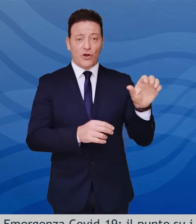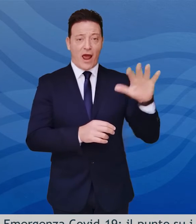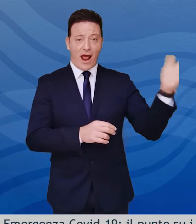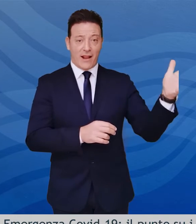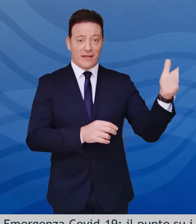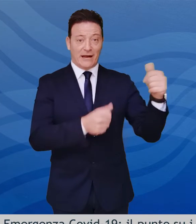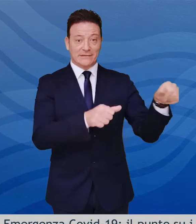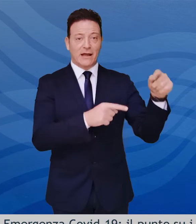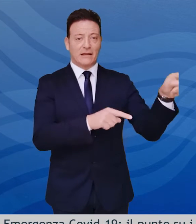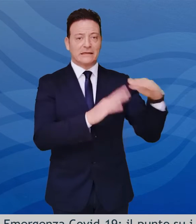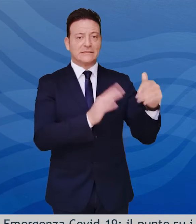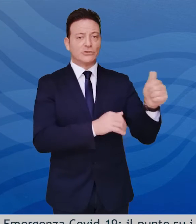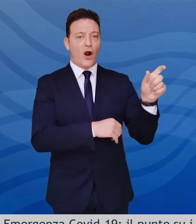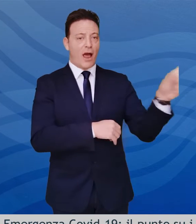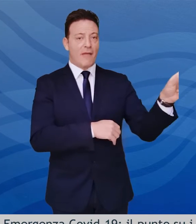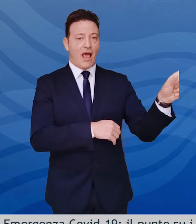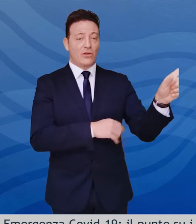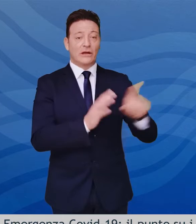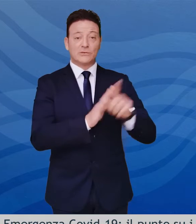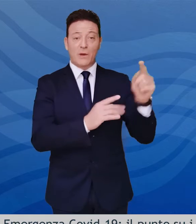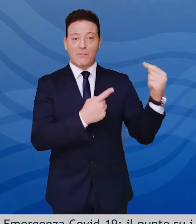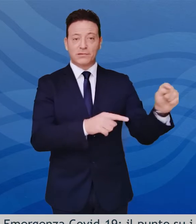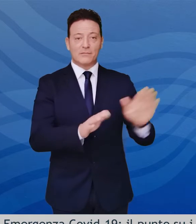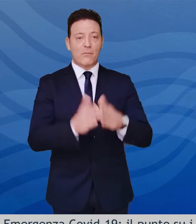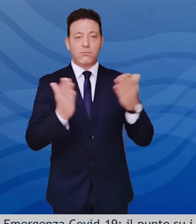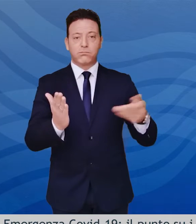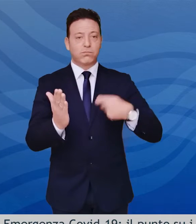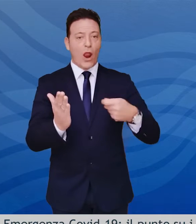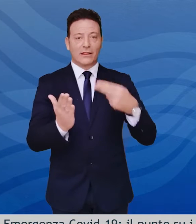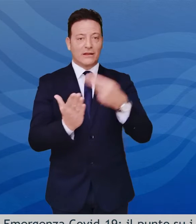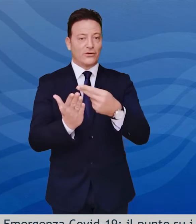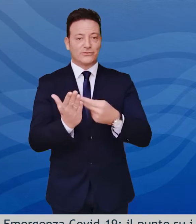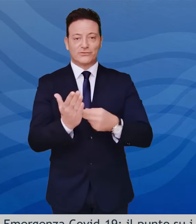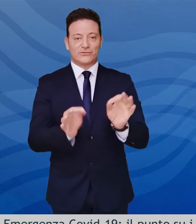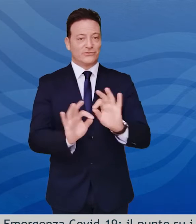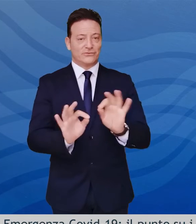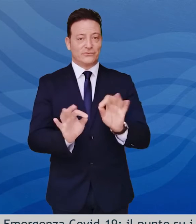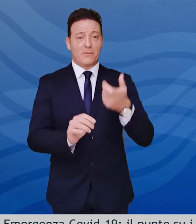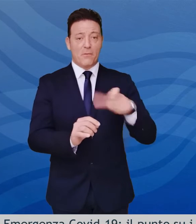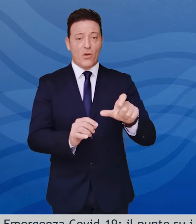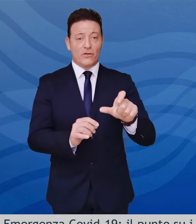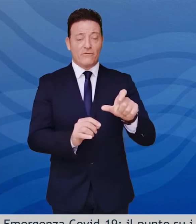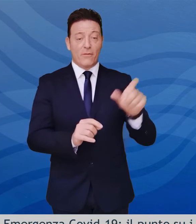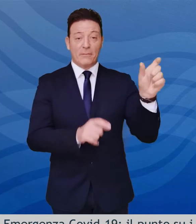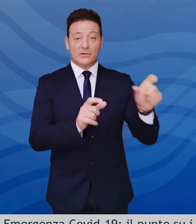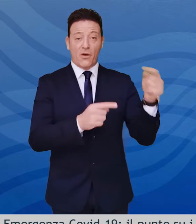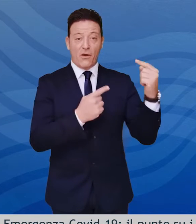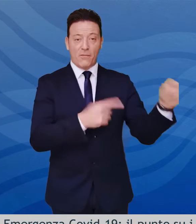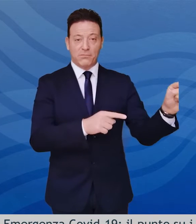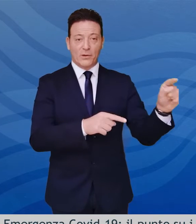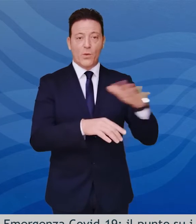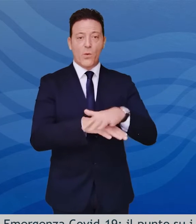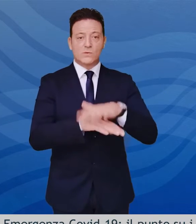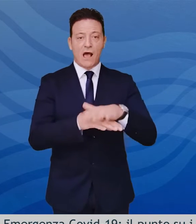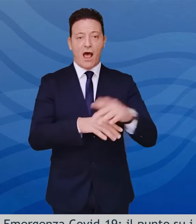e lì in isolamento, i cui esiti non rientrano nel computo dei positivi della Regione riguardando soggetti